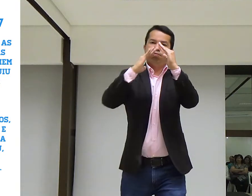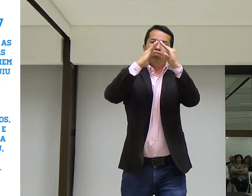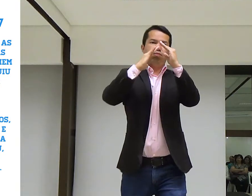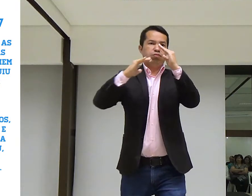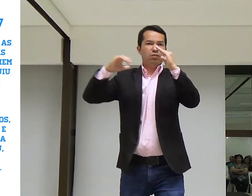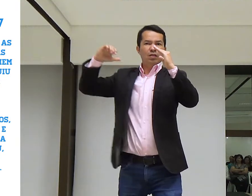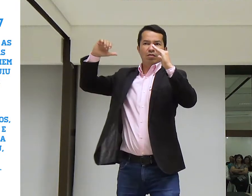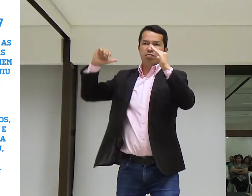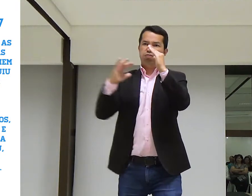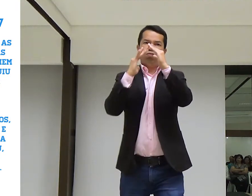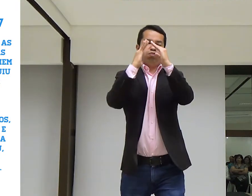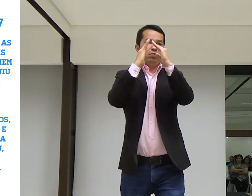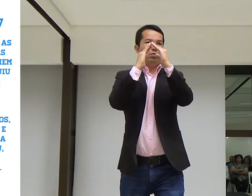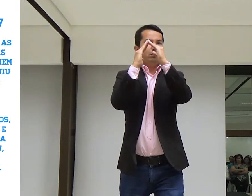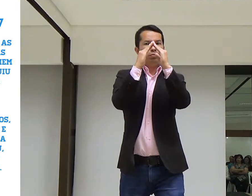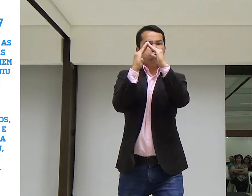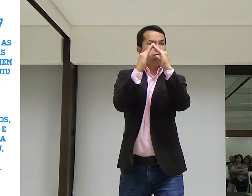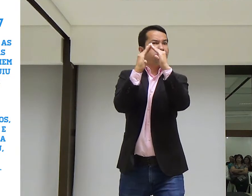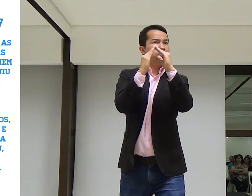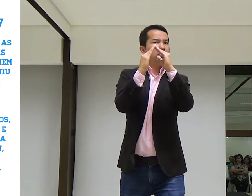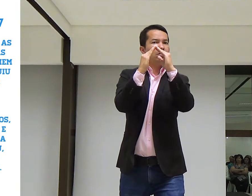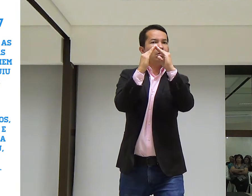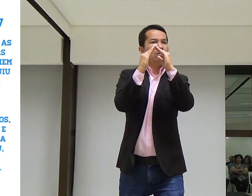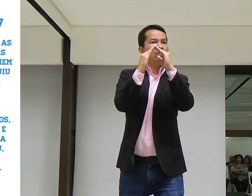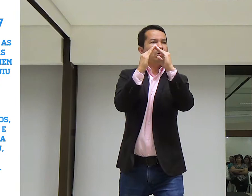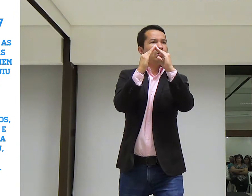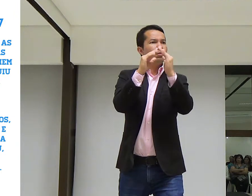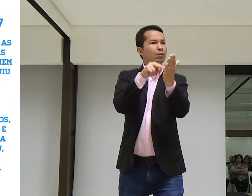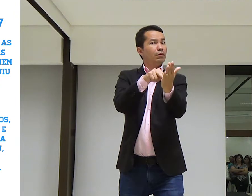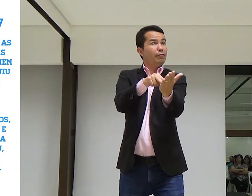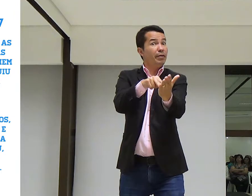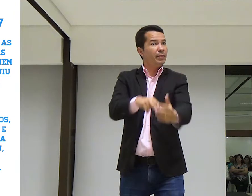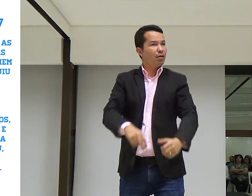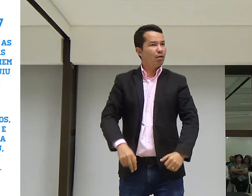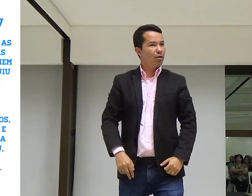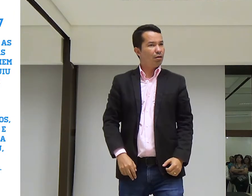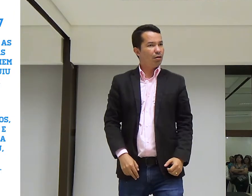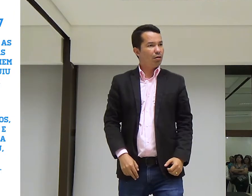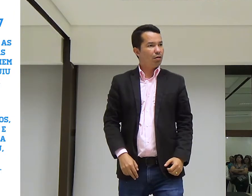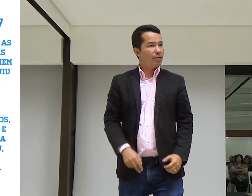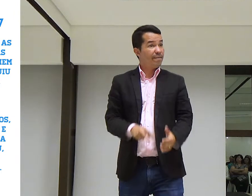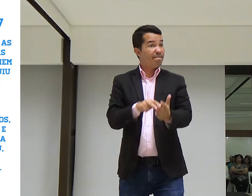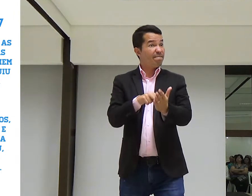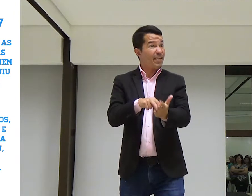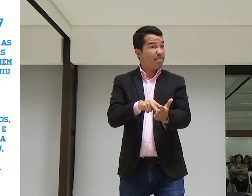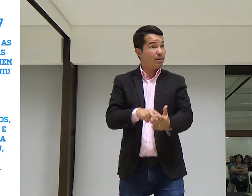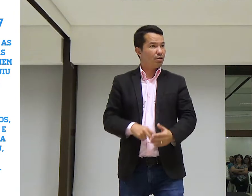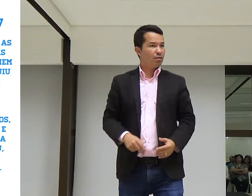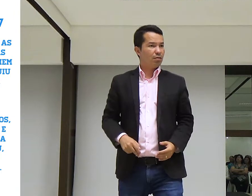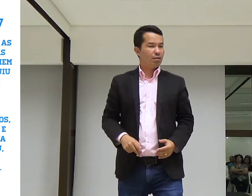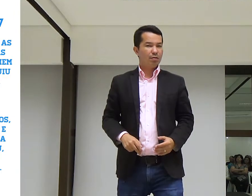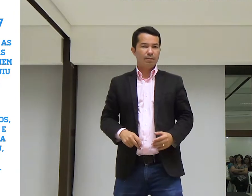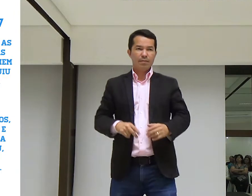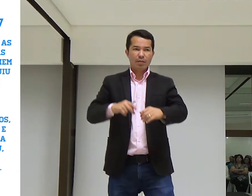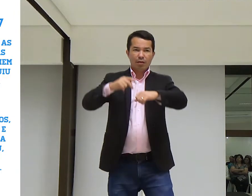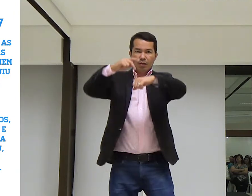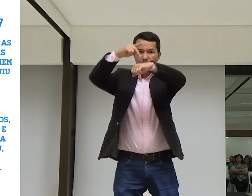E então a água bate contra ela e aquela casa não caiu, porque tinha seus